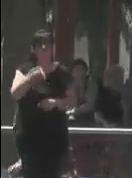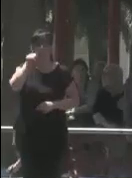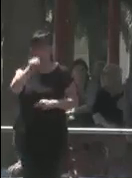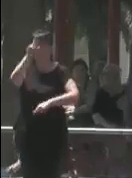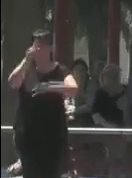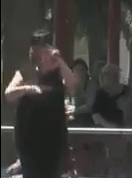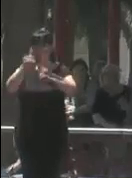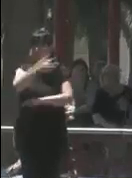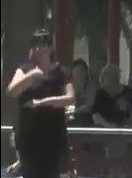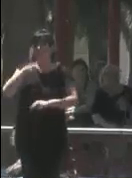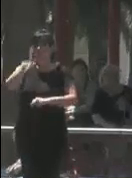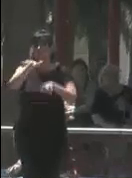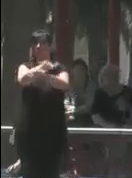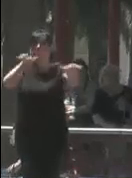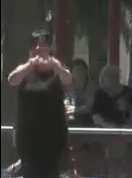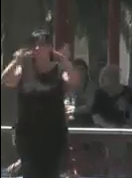construir, esa nova maioría popular.